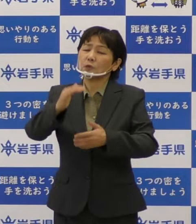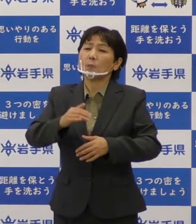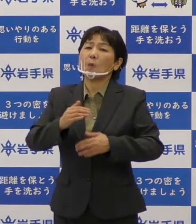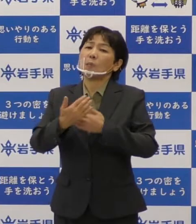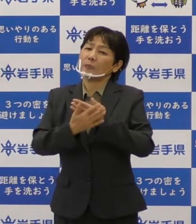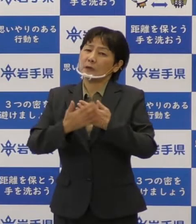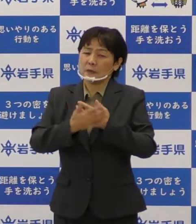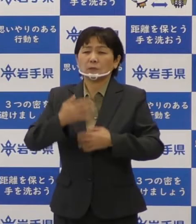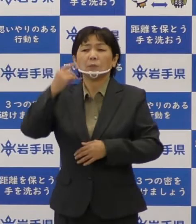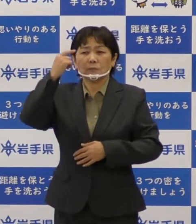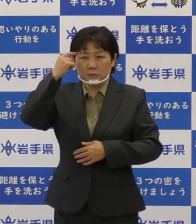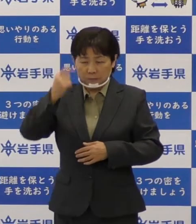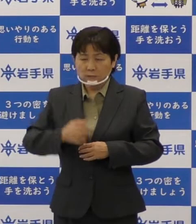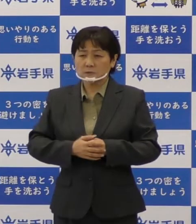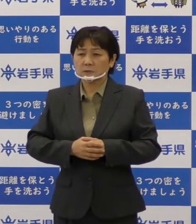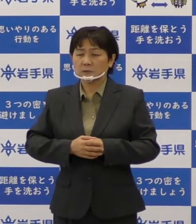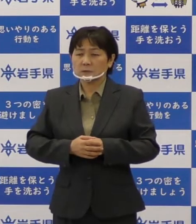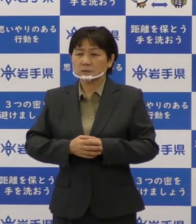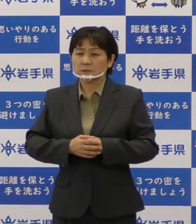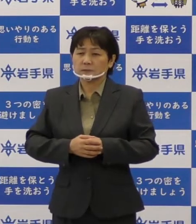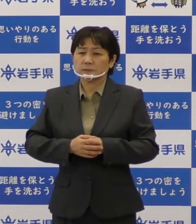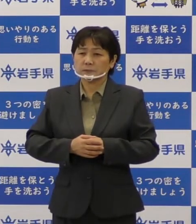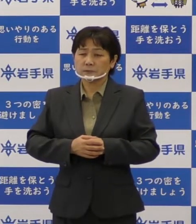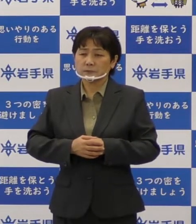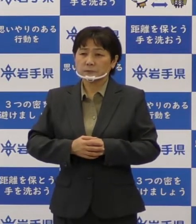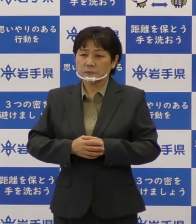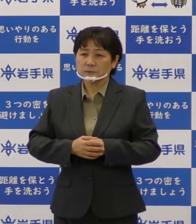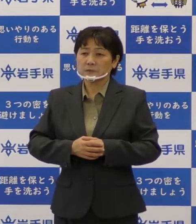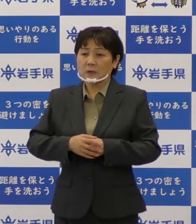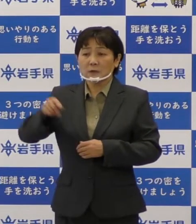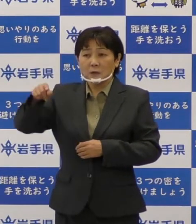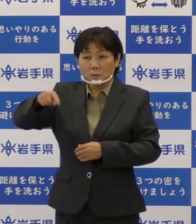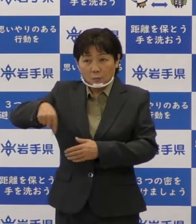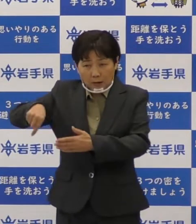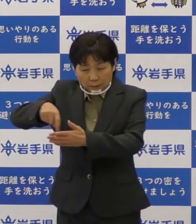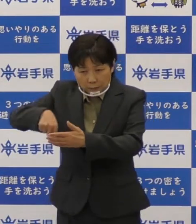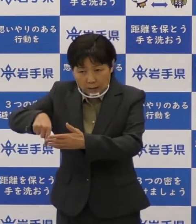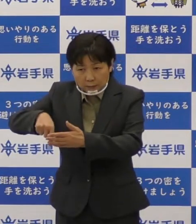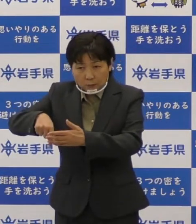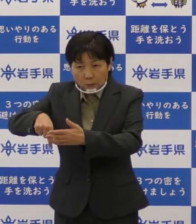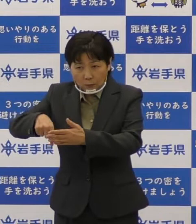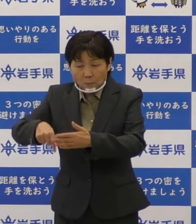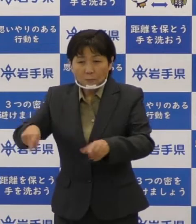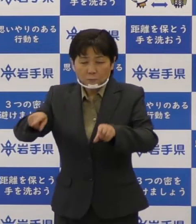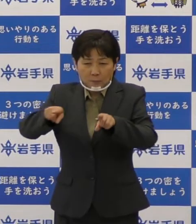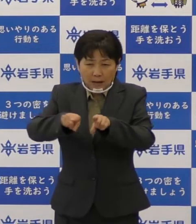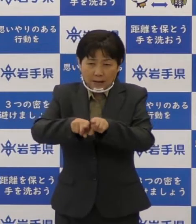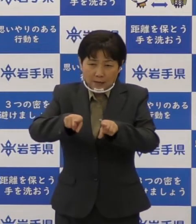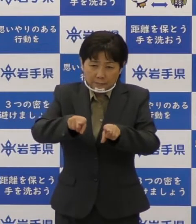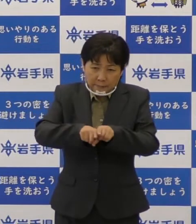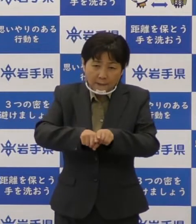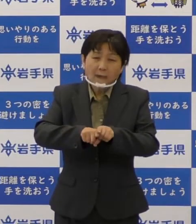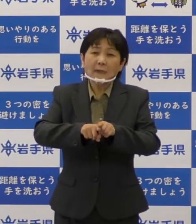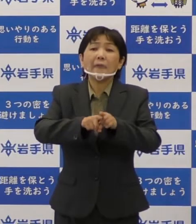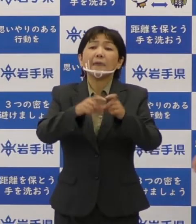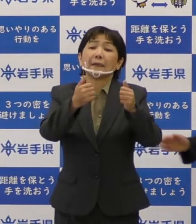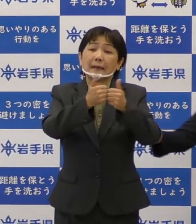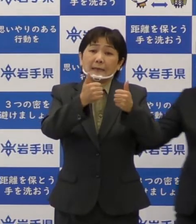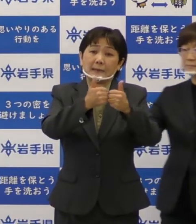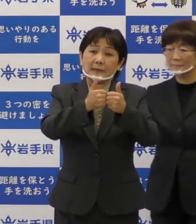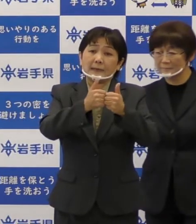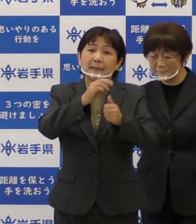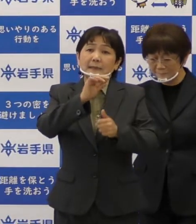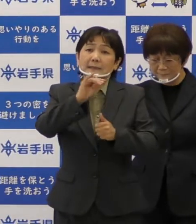ますので、その辺を対策本部会議で、確認したいと思います。 それは県民に対して